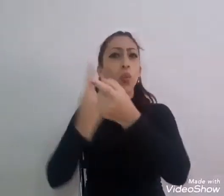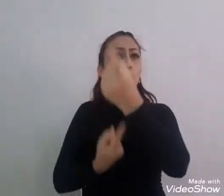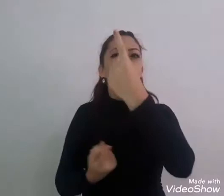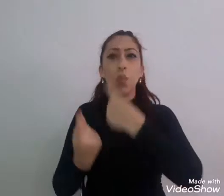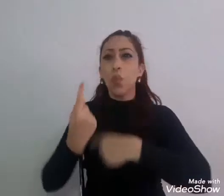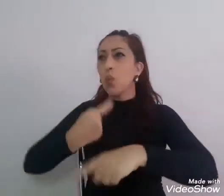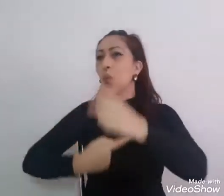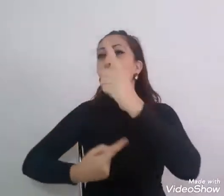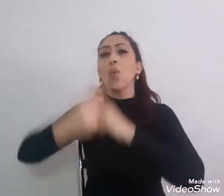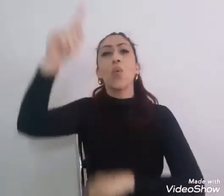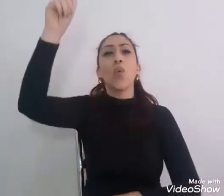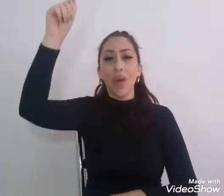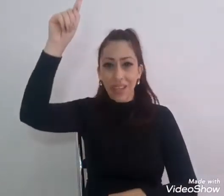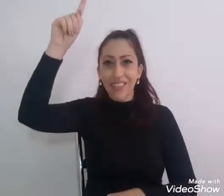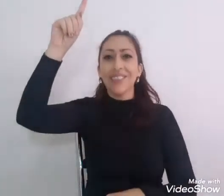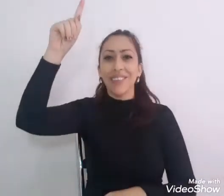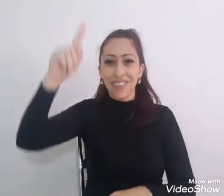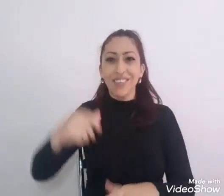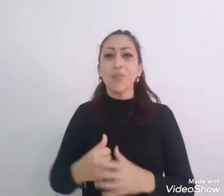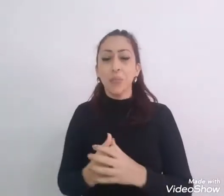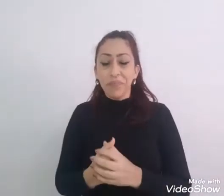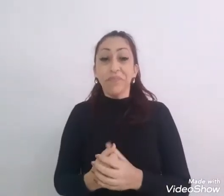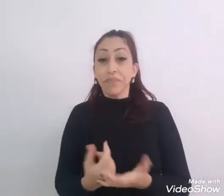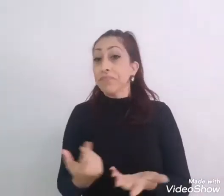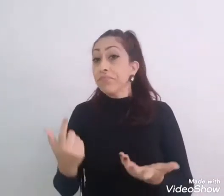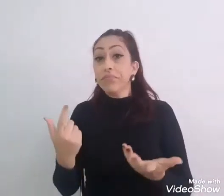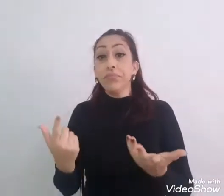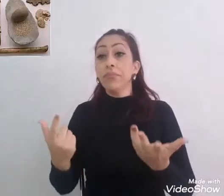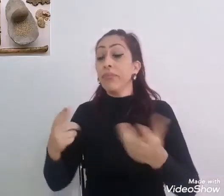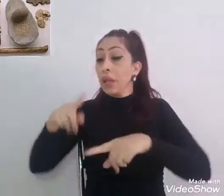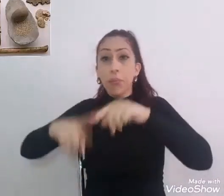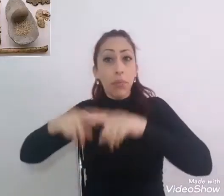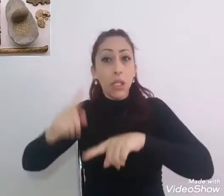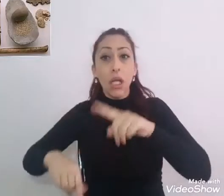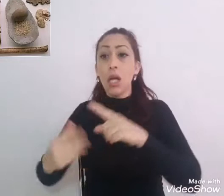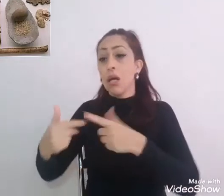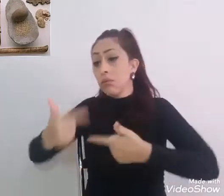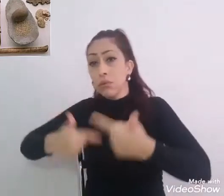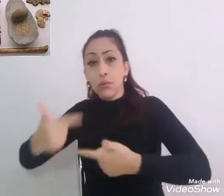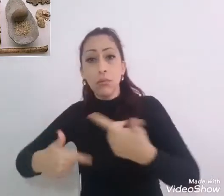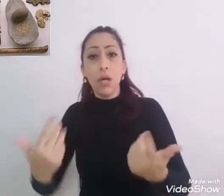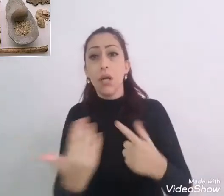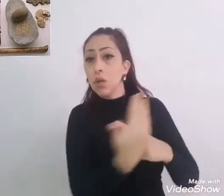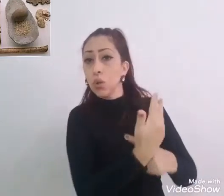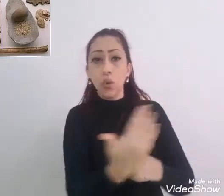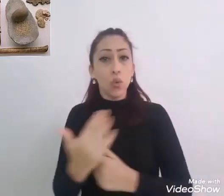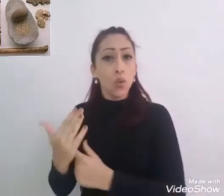armas, principalmente, e ferramentas muito e muito mais complexas do que com pedras polidas,